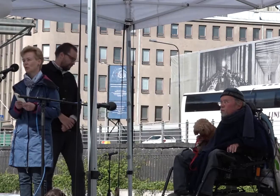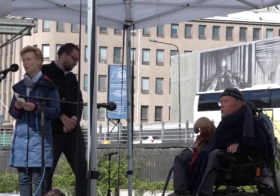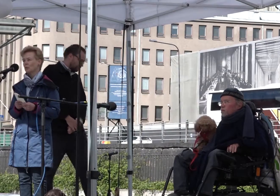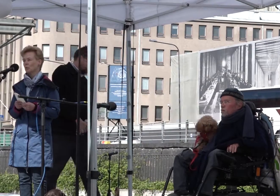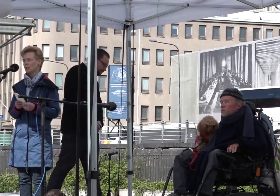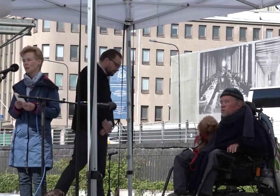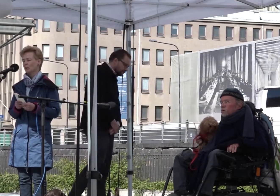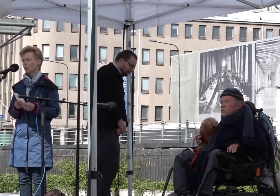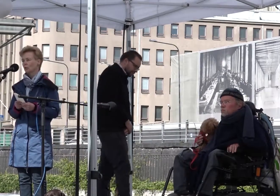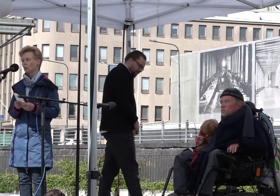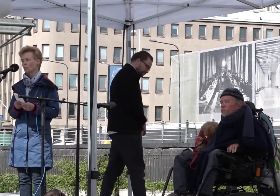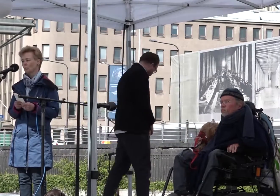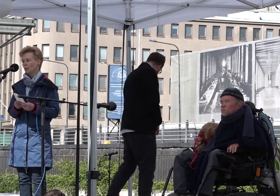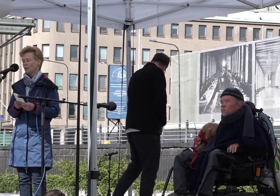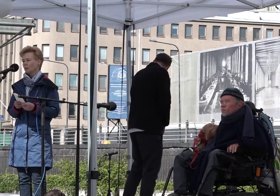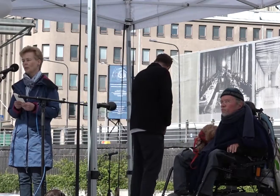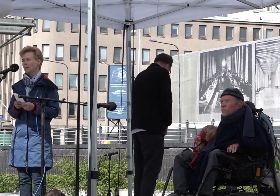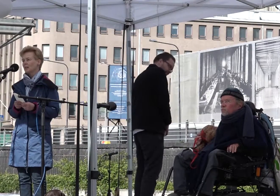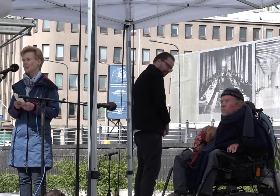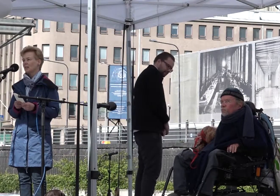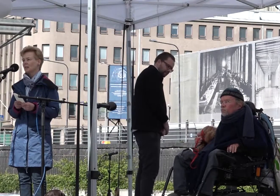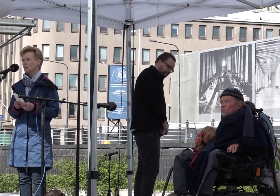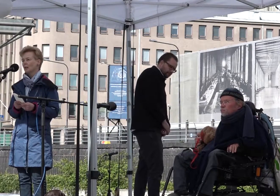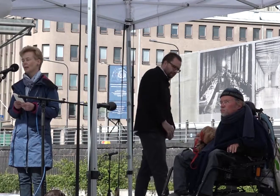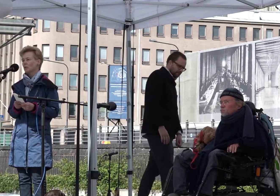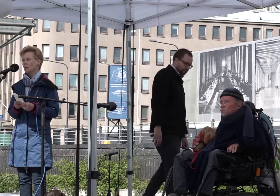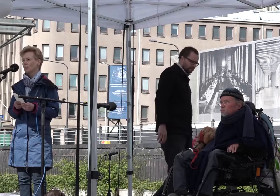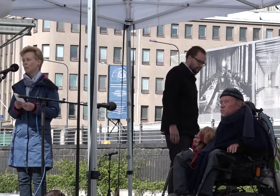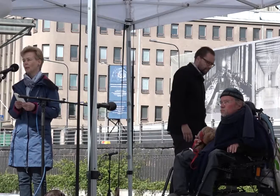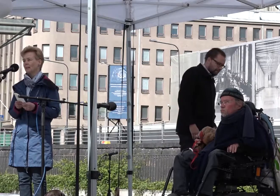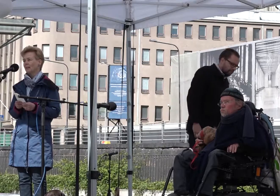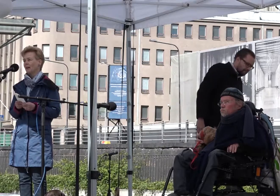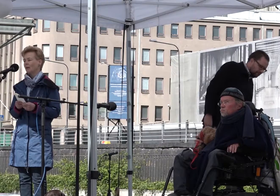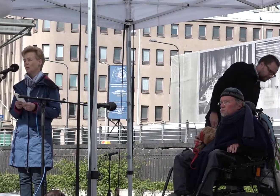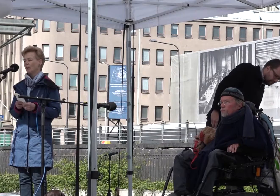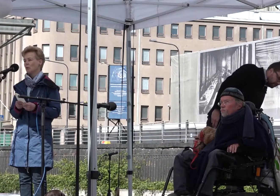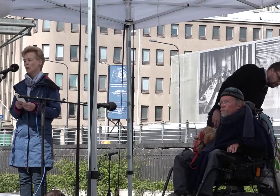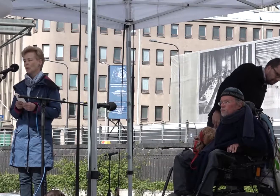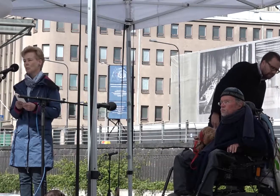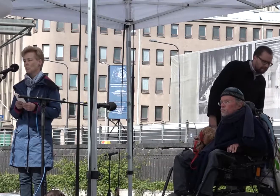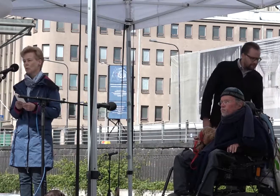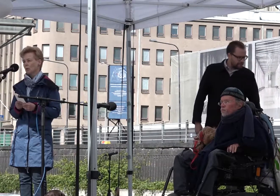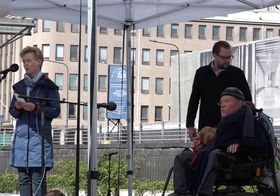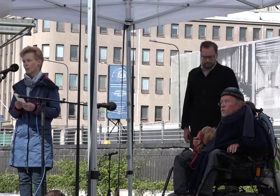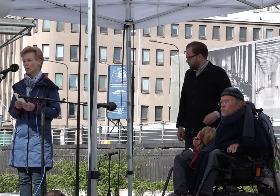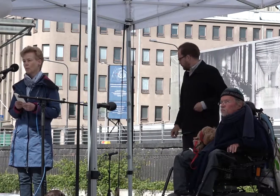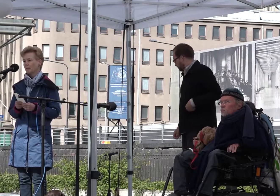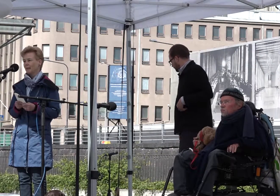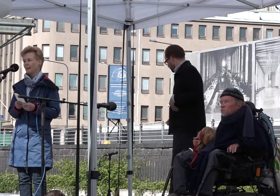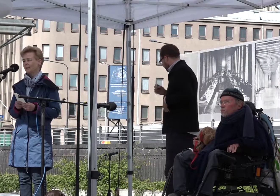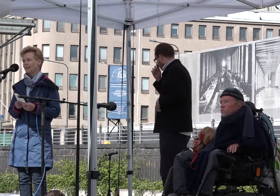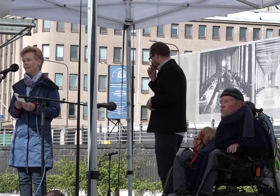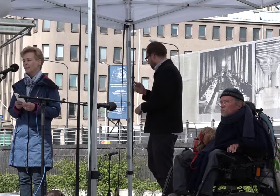myöskin todellisuudessa toteutuu. Toinen asia, josta ei koskaan puhuta liikaa, on tämä osallisuus. Meillä on